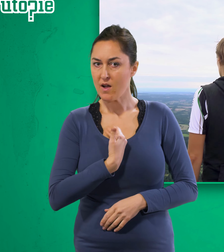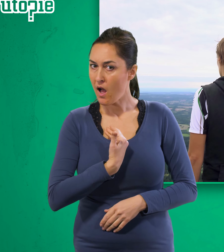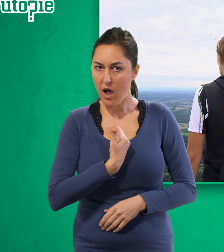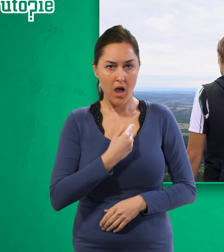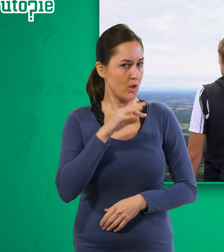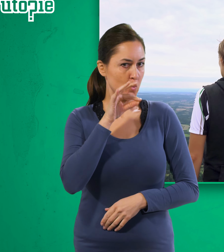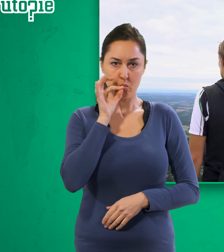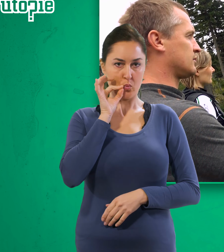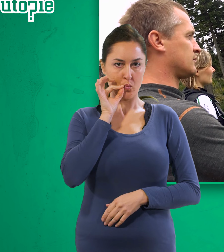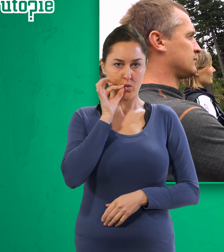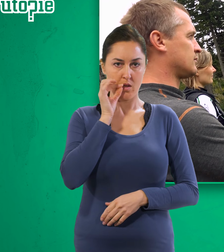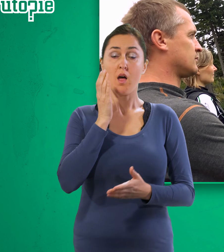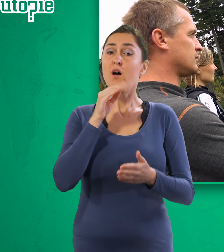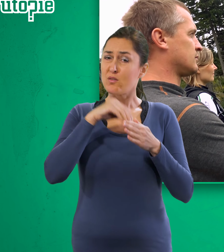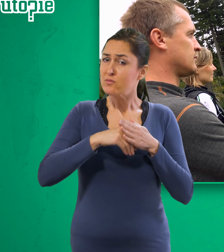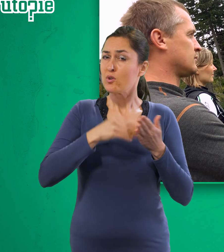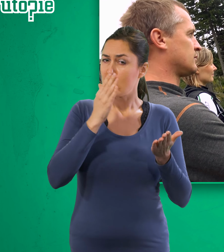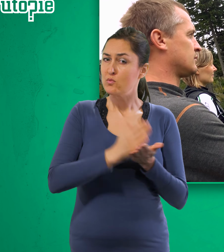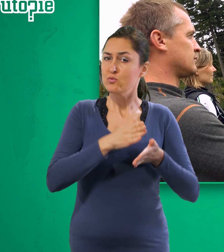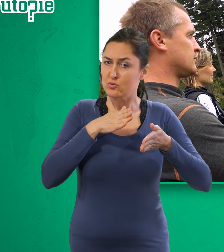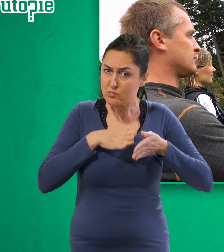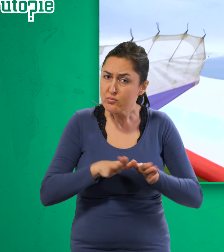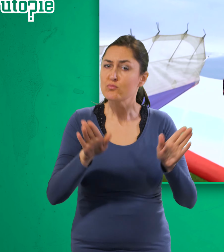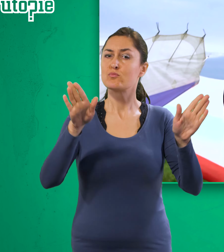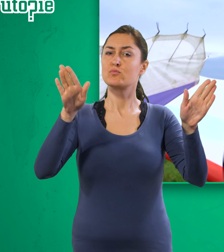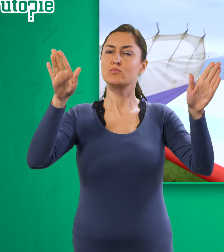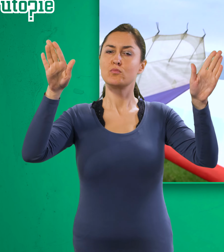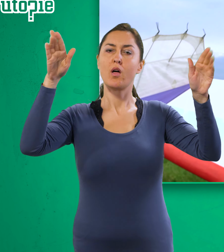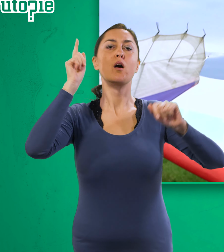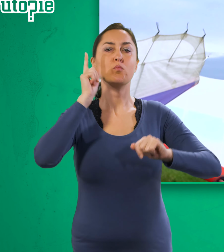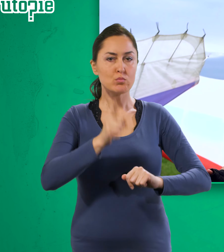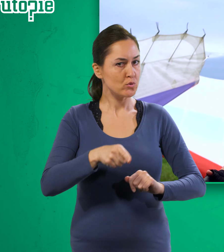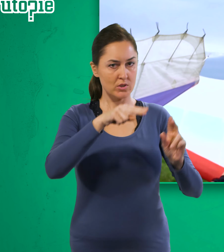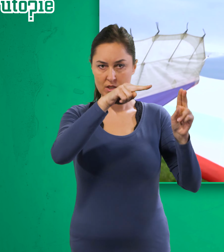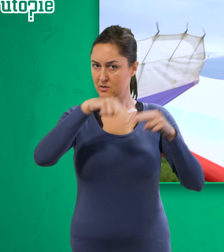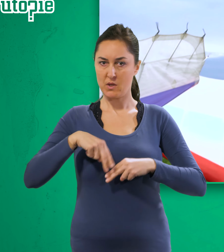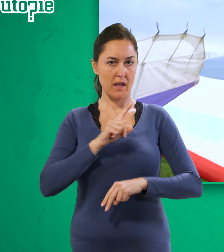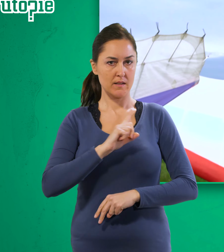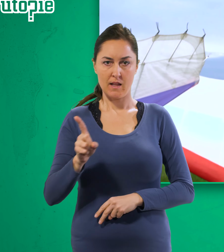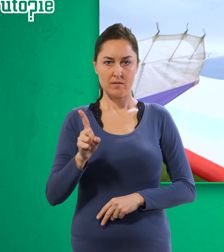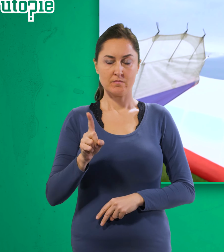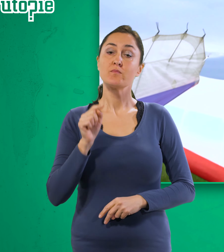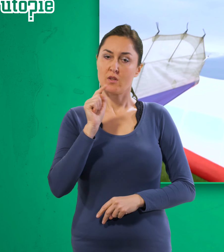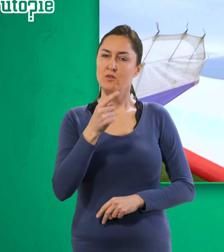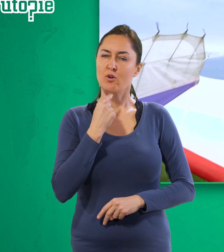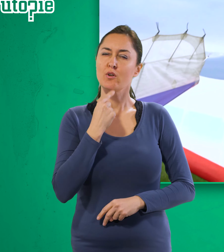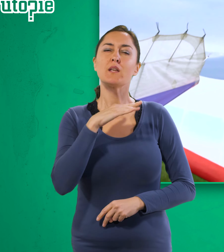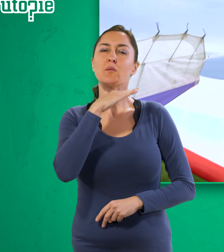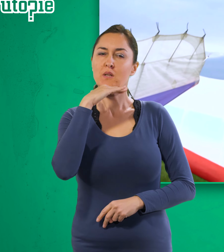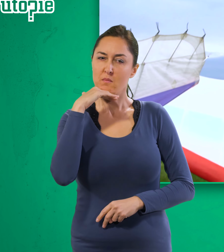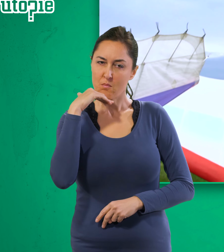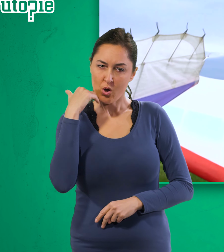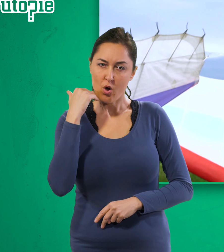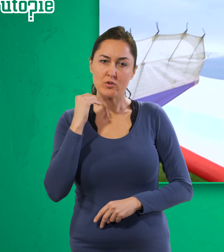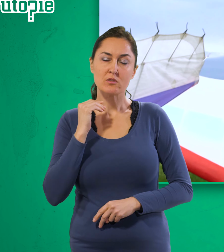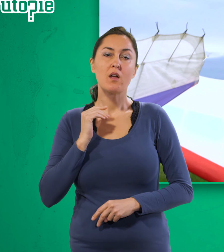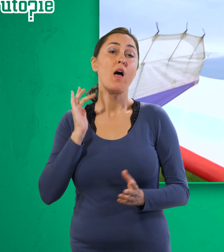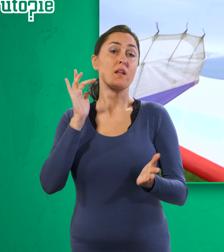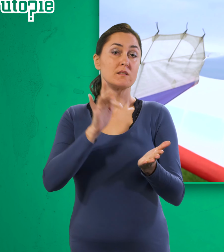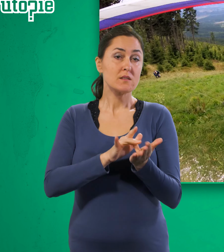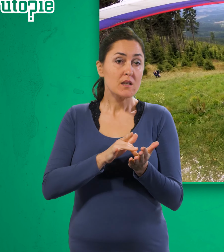jak to zlepšit dál, ale už nejde se vrátit zpátky na ten výchozí bod. Takže je to vlastně asi posun dopředu, možná proto se mi to líbí. Takže to je pěkné na